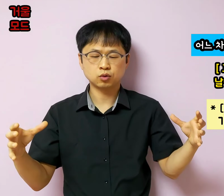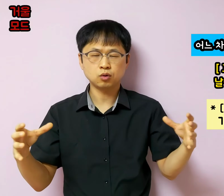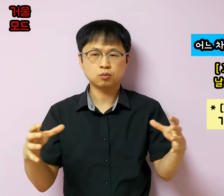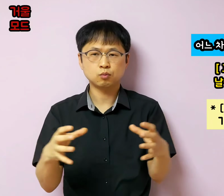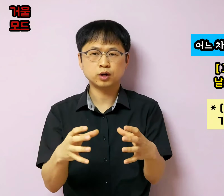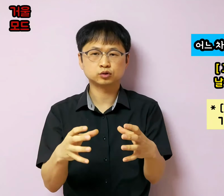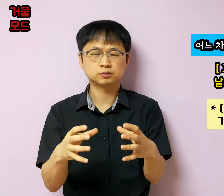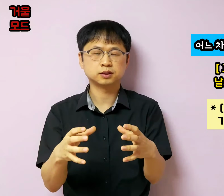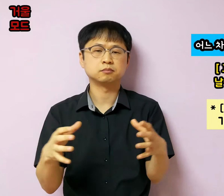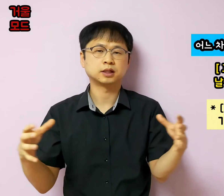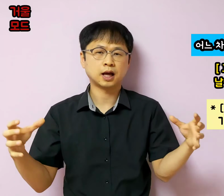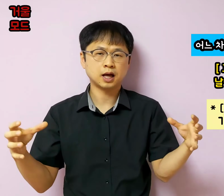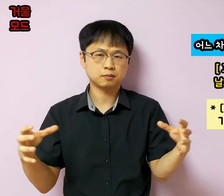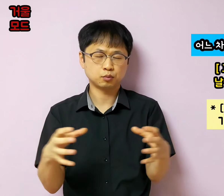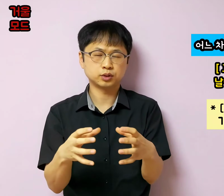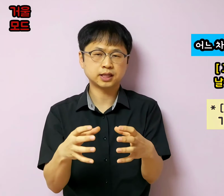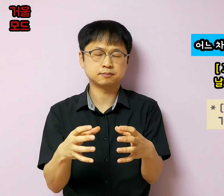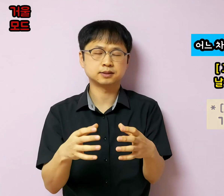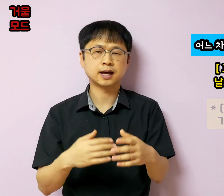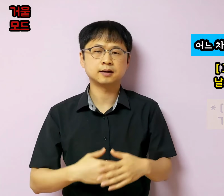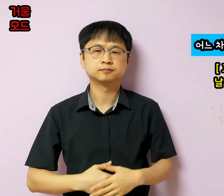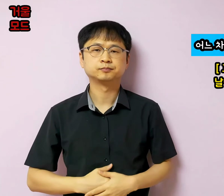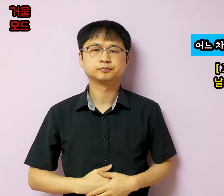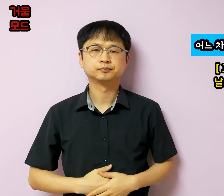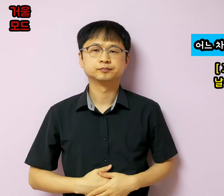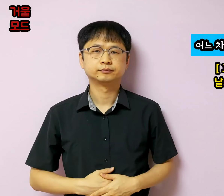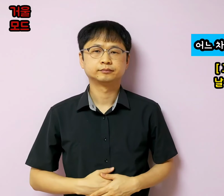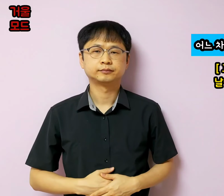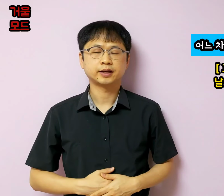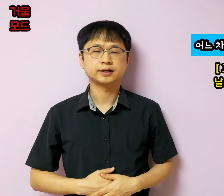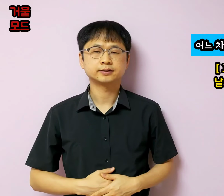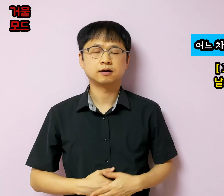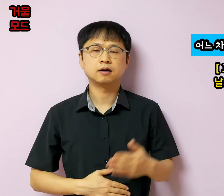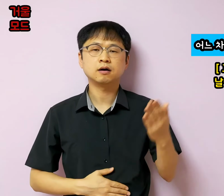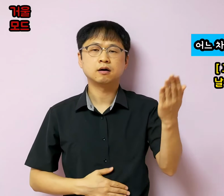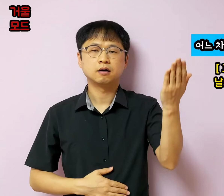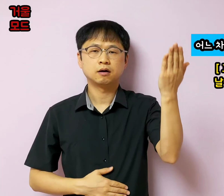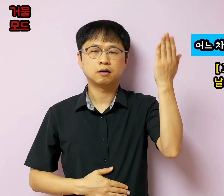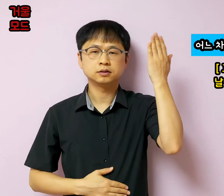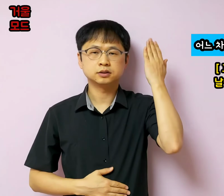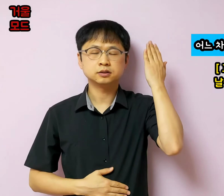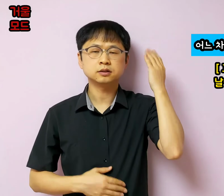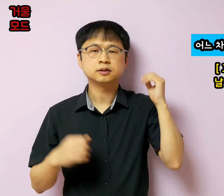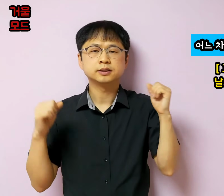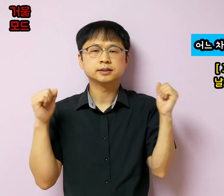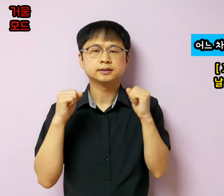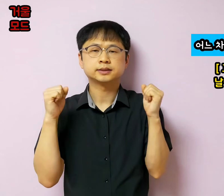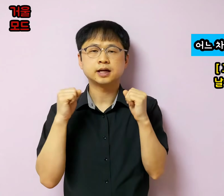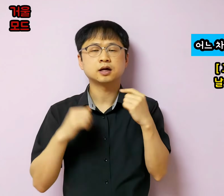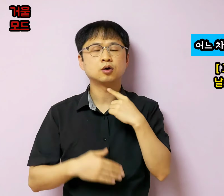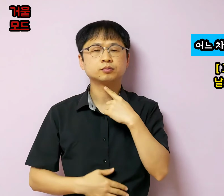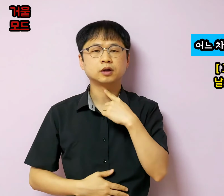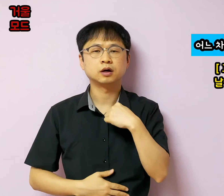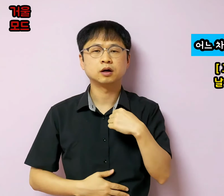양손바닥으로 모아주시면 됩니다. 모이다입니다. 네, 그래서 어느 차가